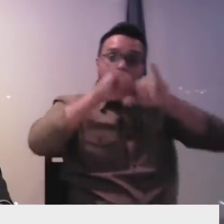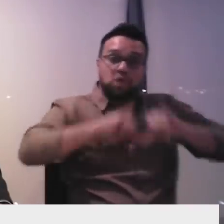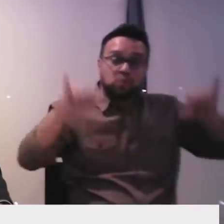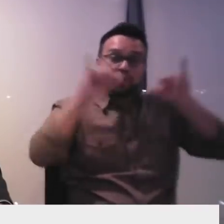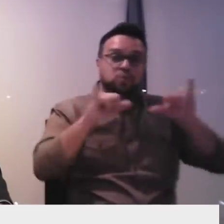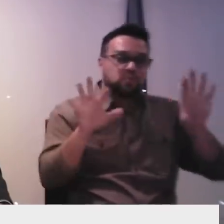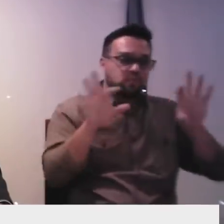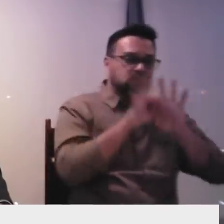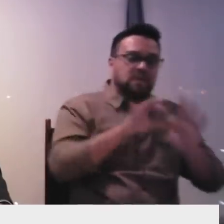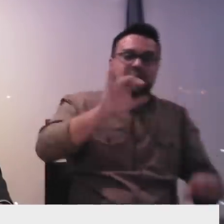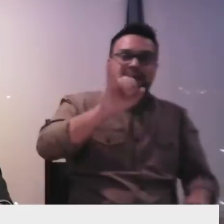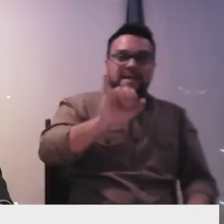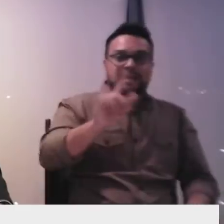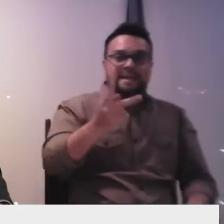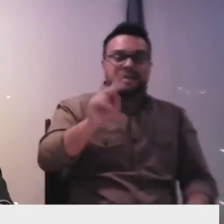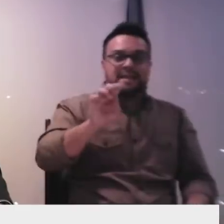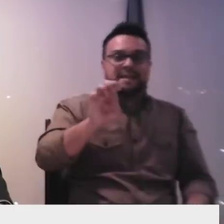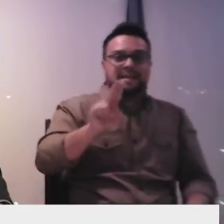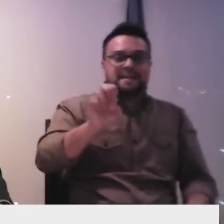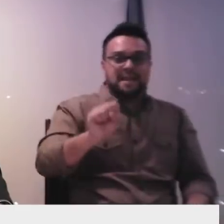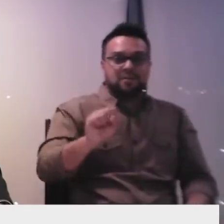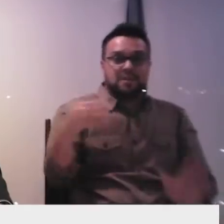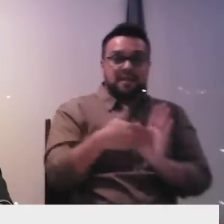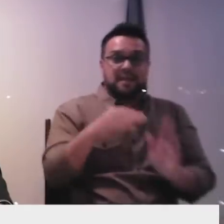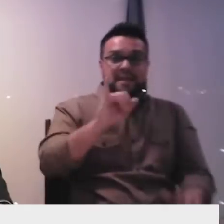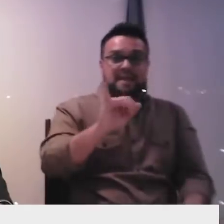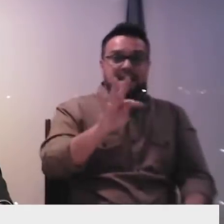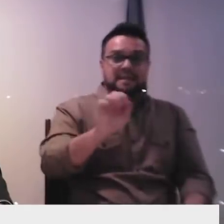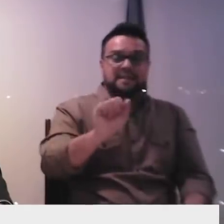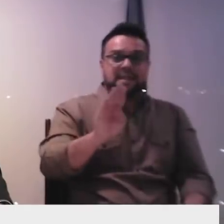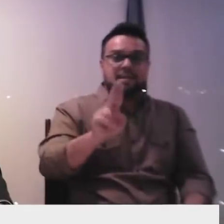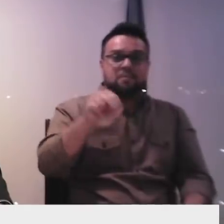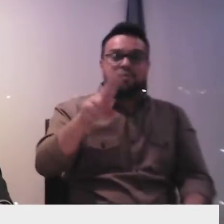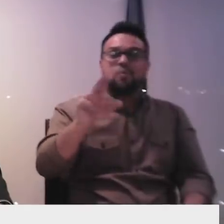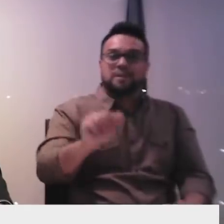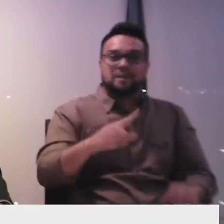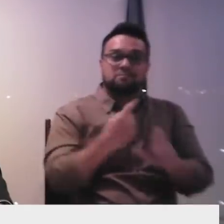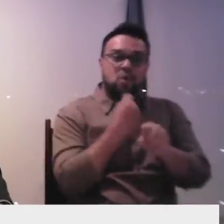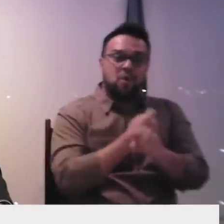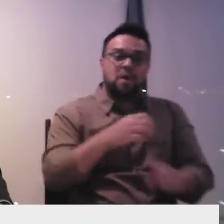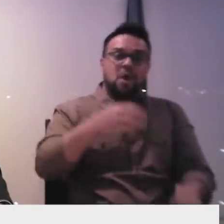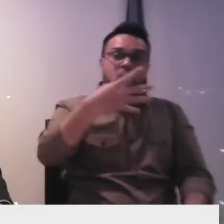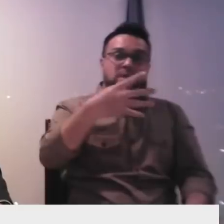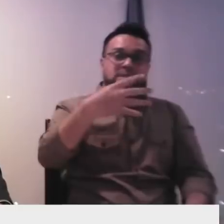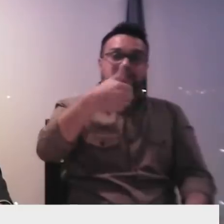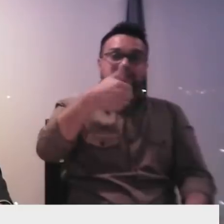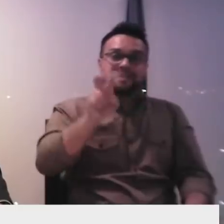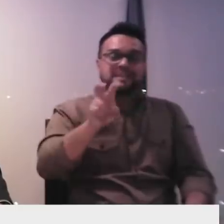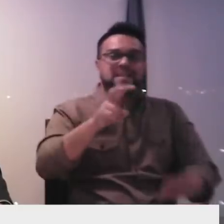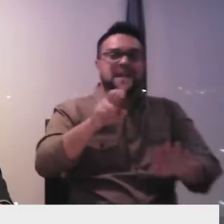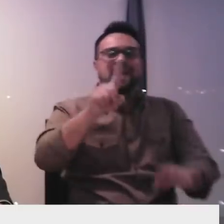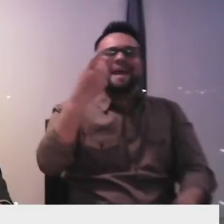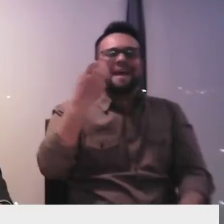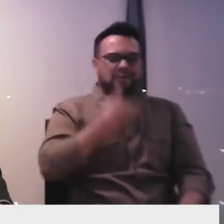Ilhéus a Itabuna, o edital publicado durante a visita do senhor, na terça-feira. a 415, prometida por vários